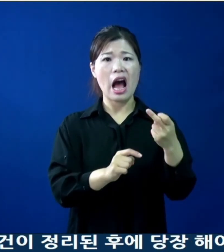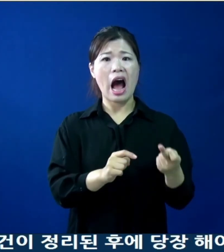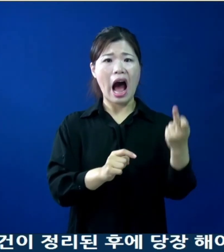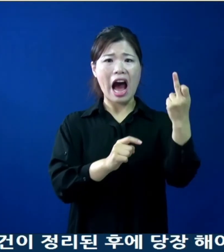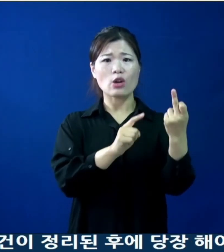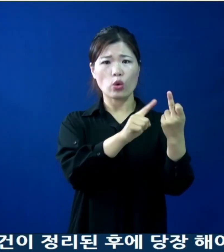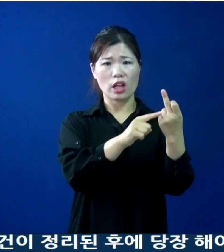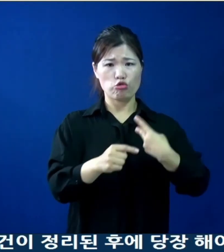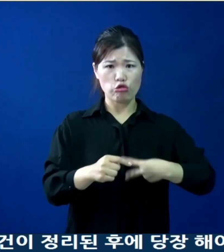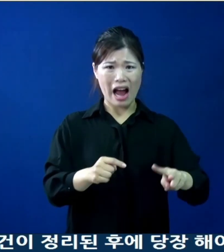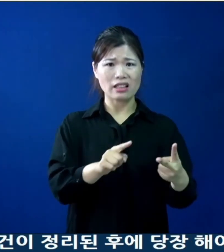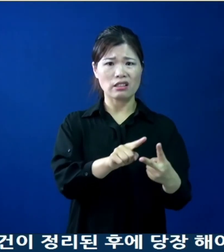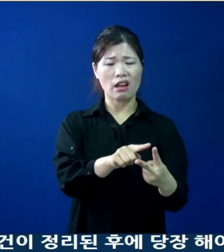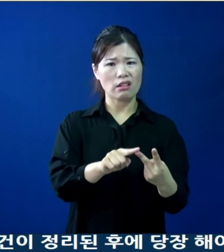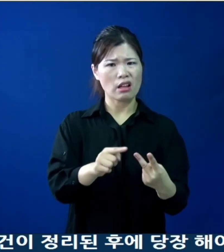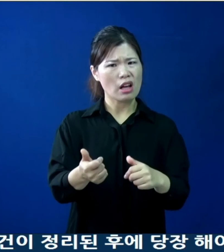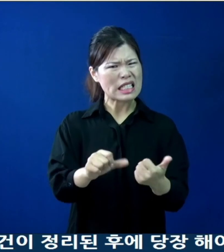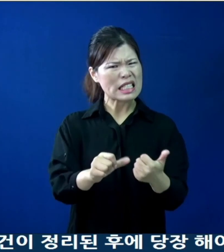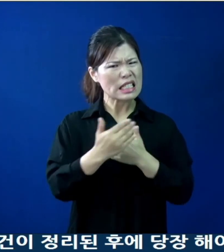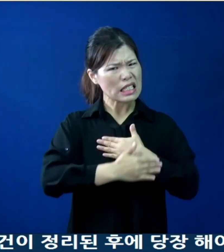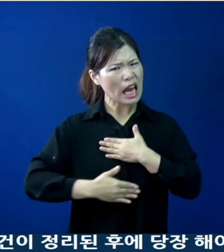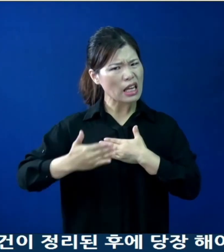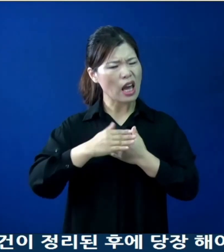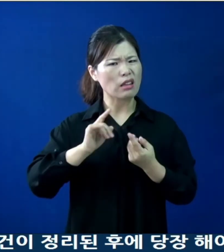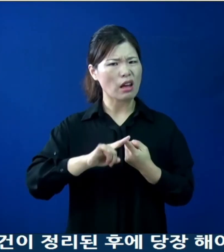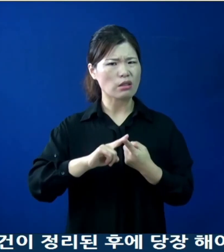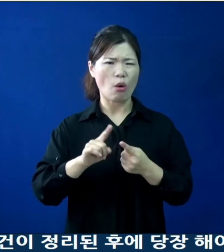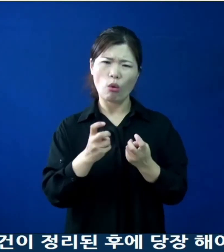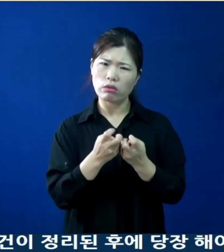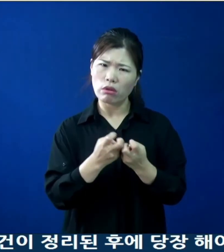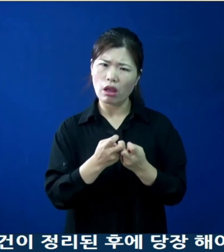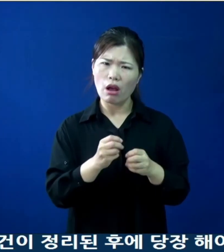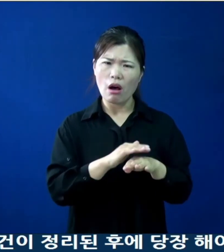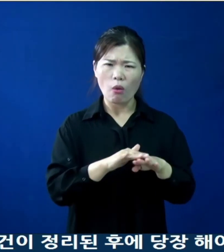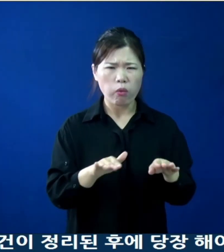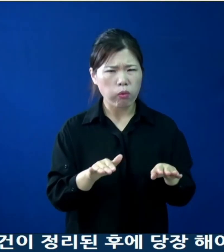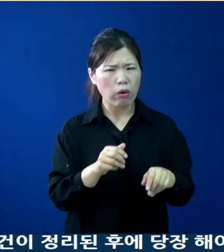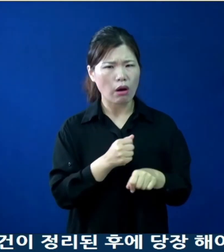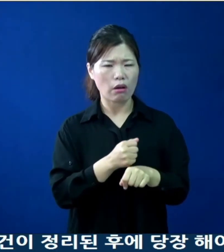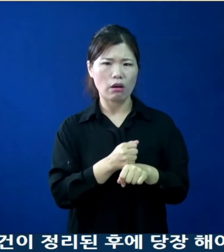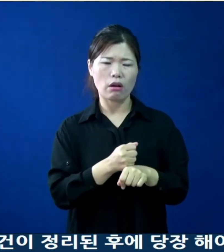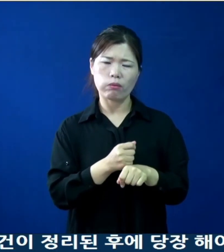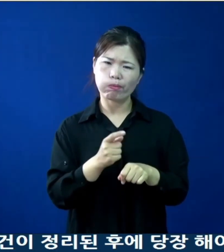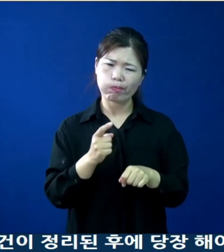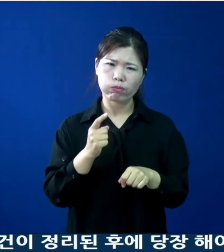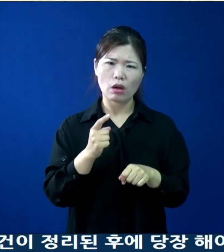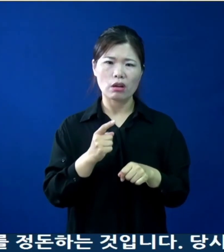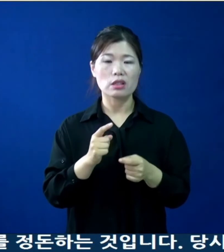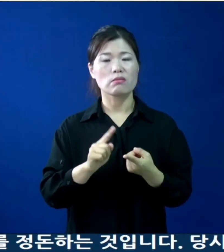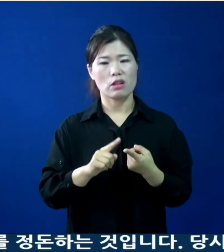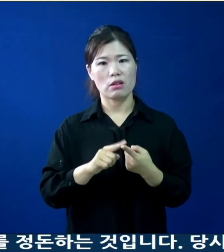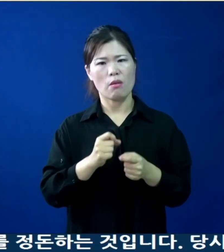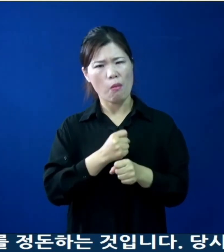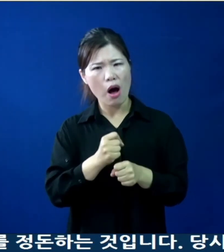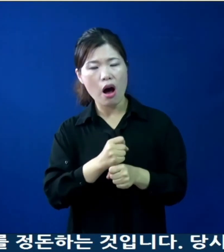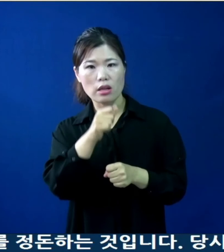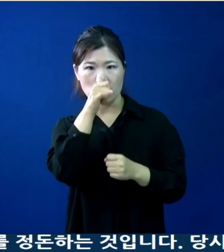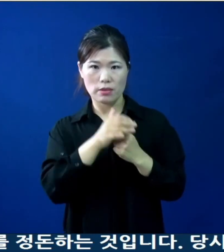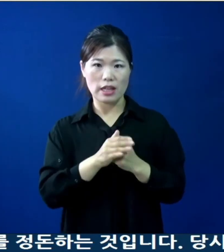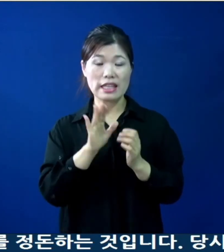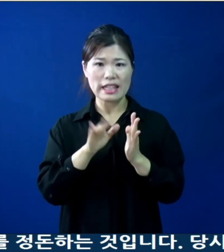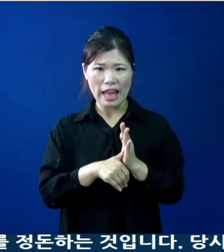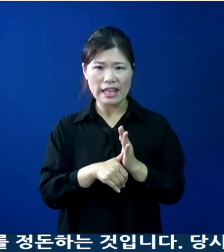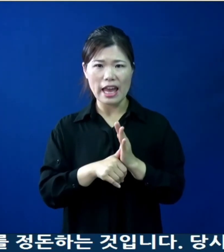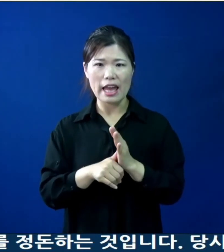제사장의 시체를 어떻게 처리할 거냐 하는 것은 대단히 난감한 문제였던 것 같습니다. 4절에서 모세가 이